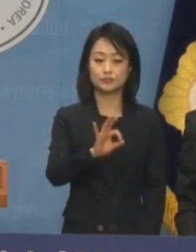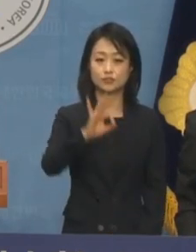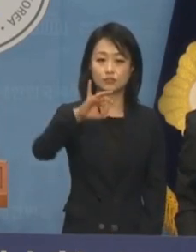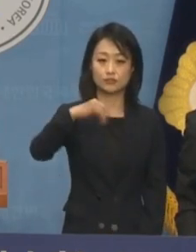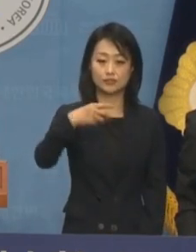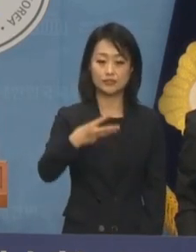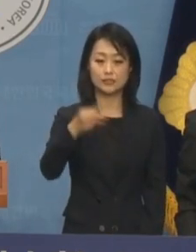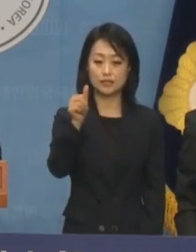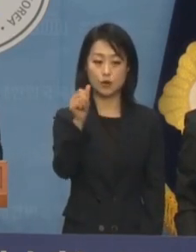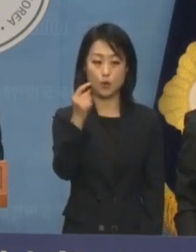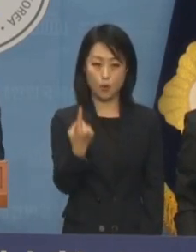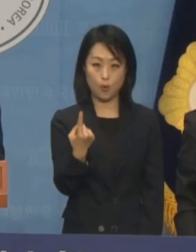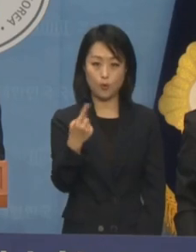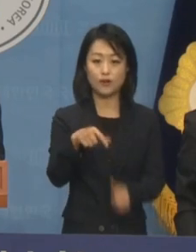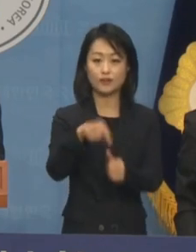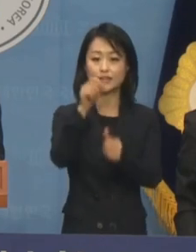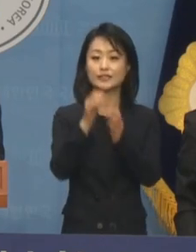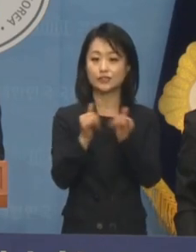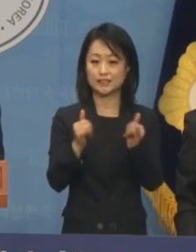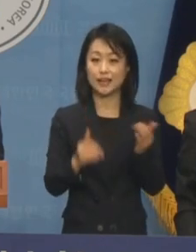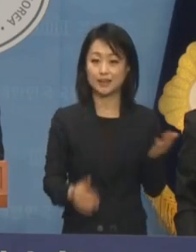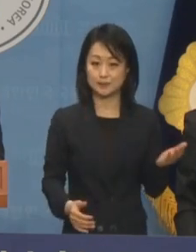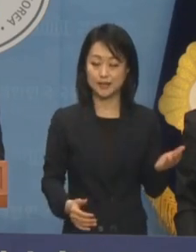정을호 당선자이십니다.